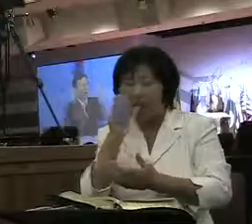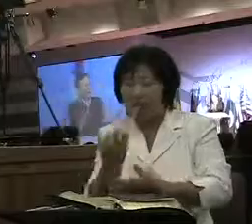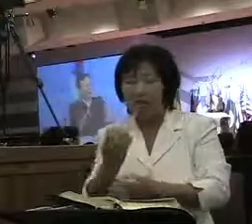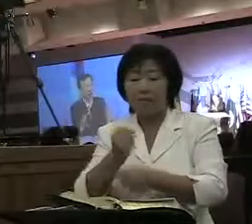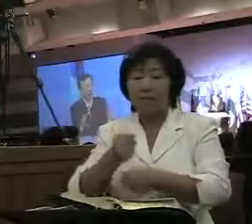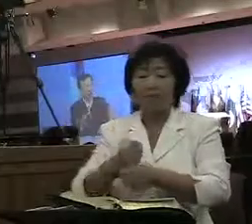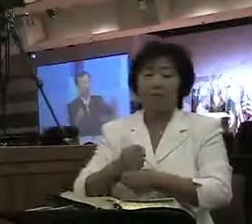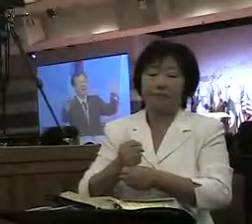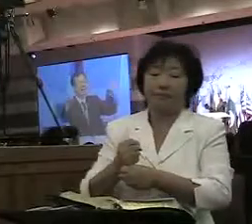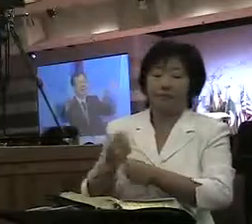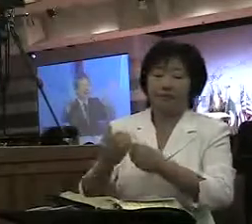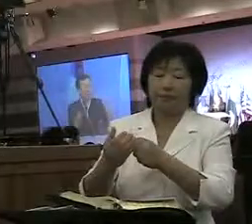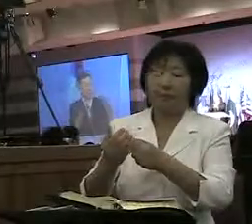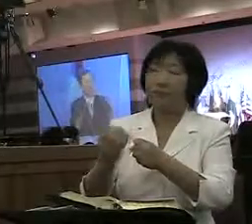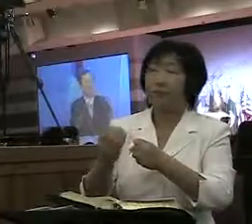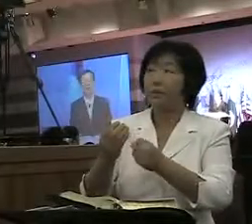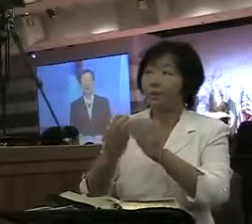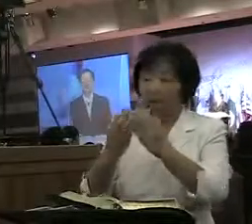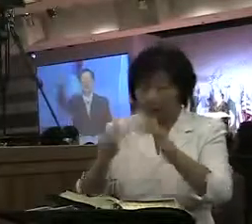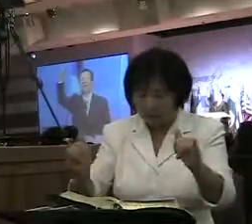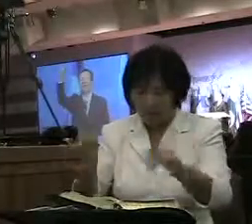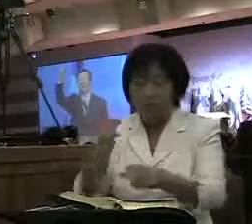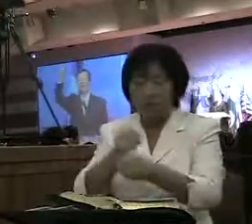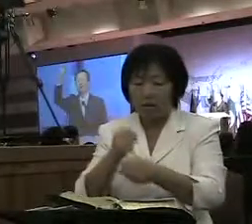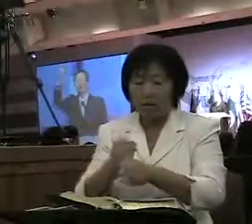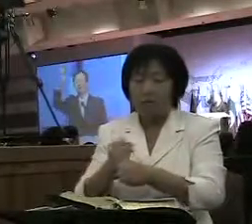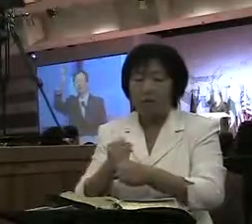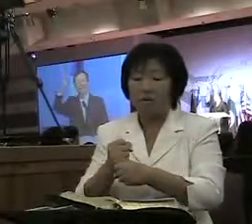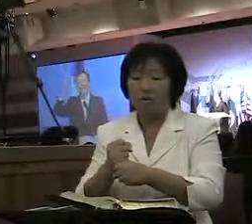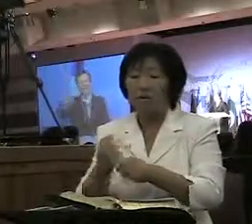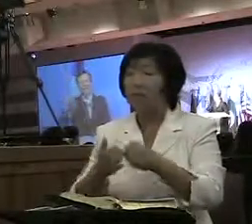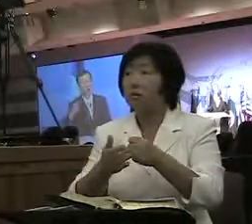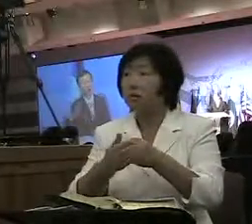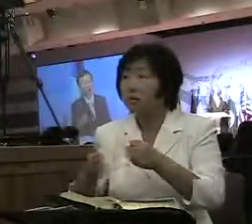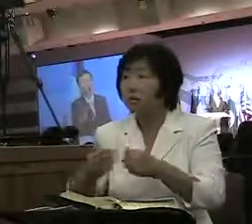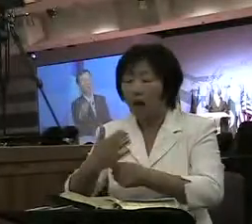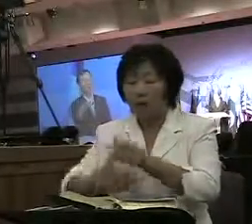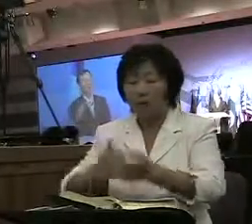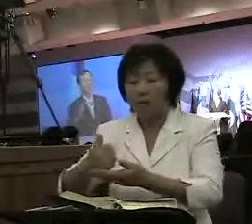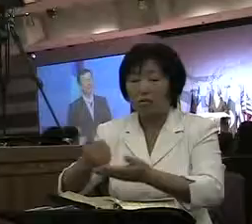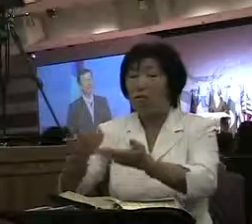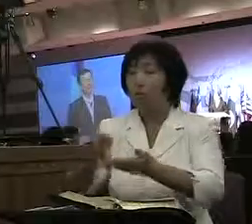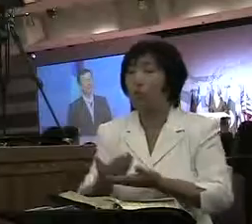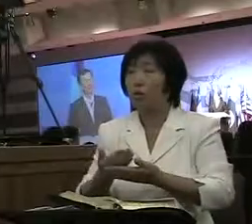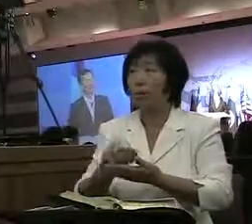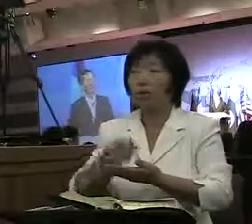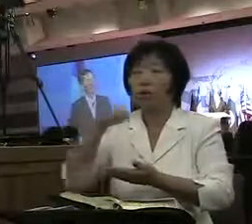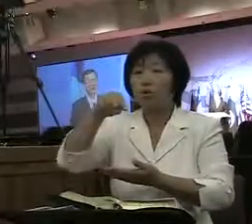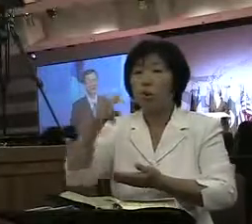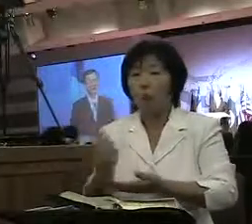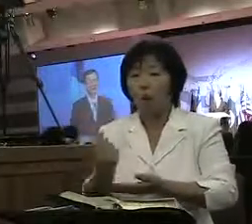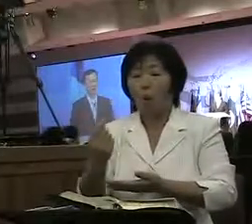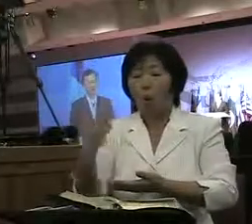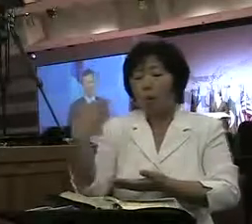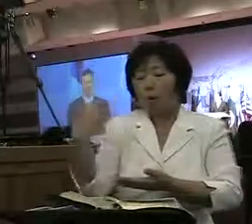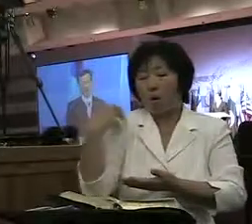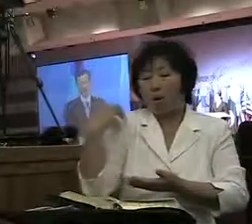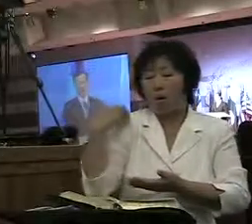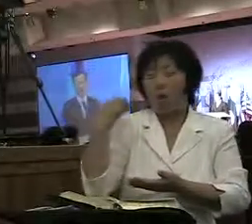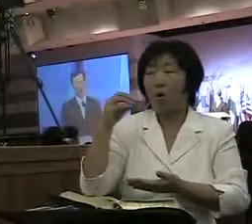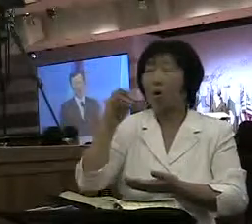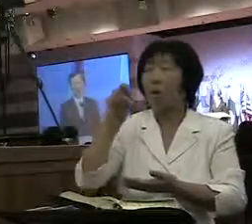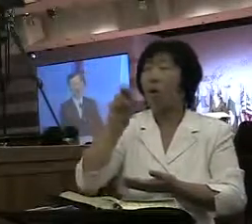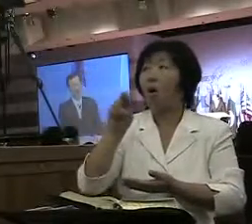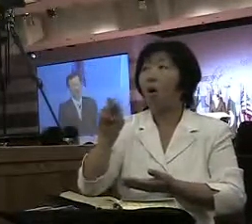그릇이 만들어져서, 사람이 만들어져서 하나님께서 주시는 이제 소명감을 갖고 그